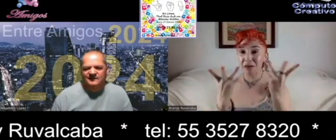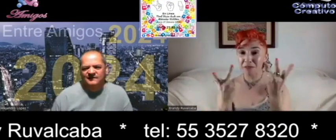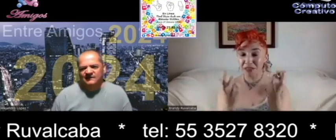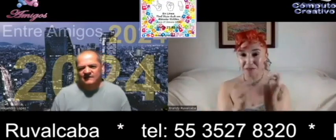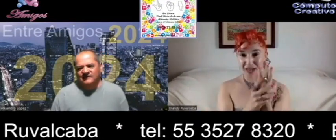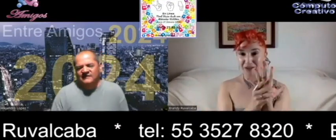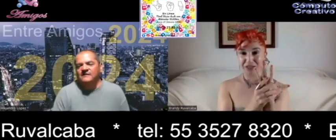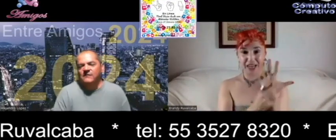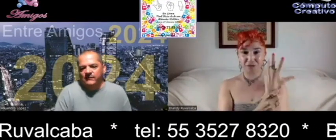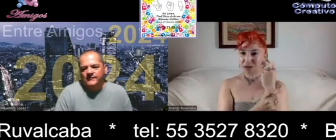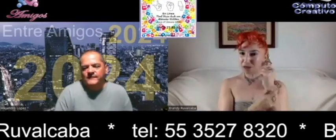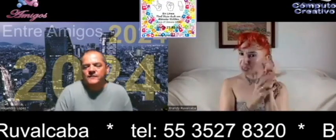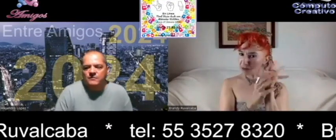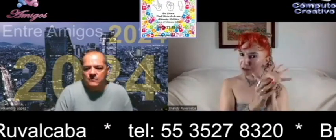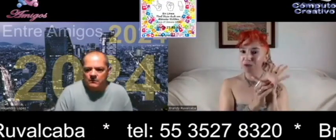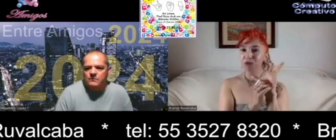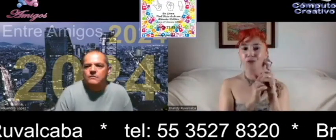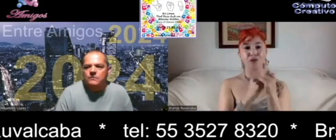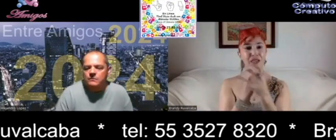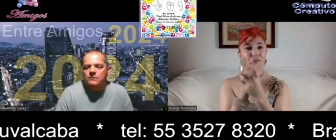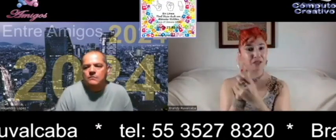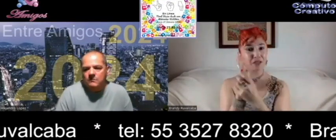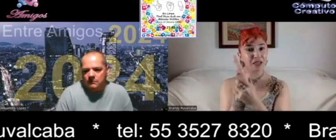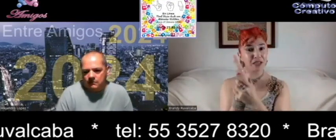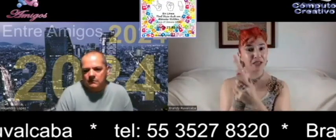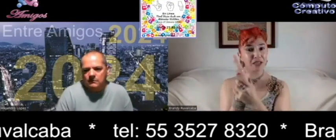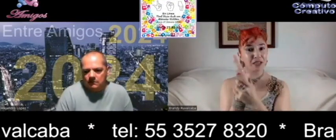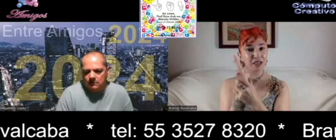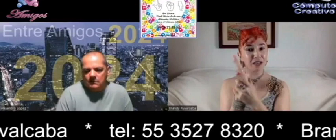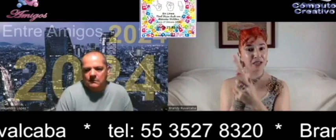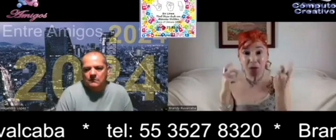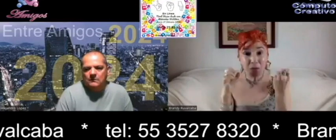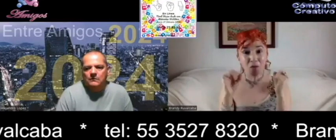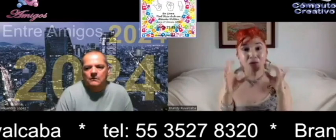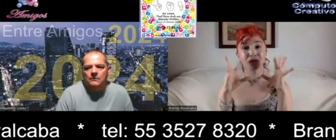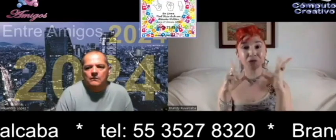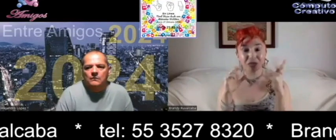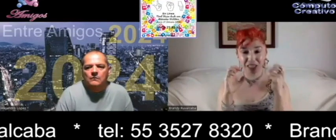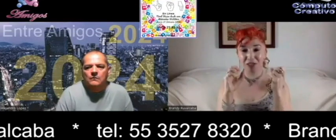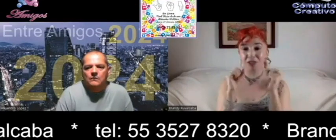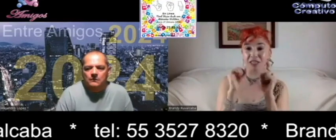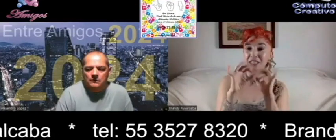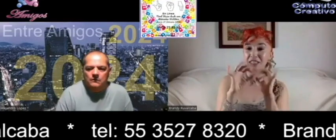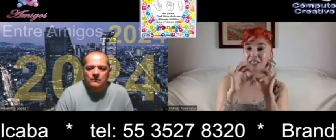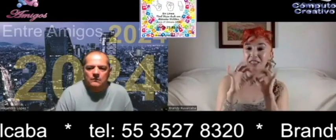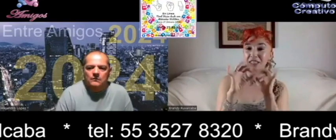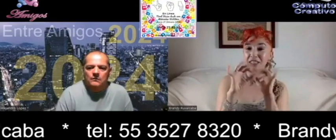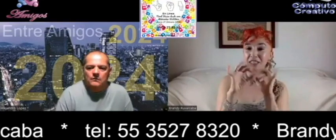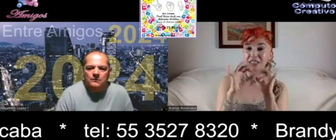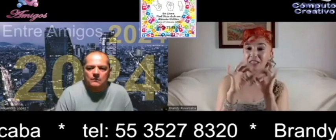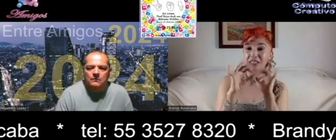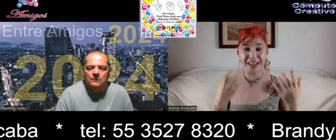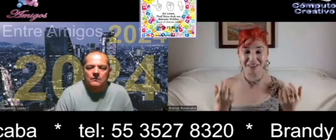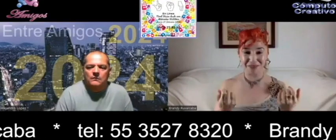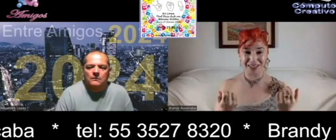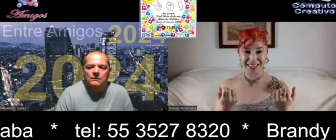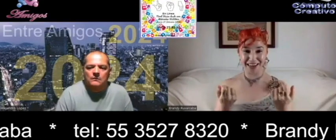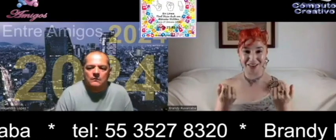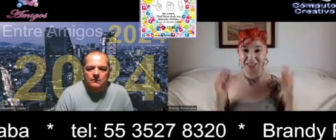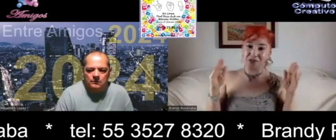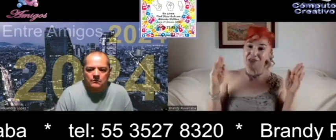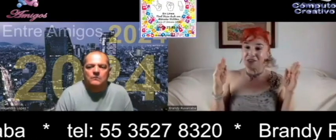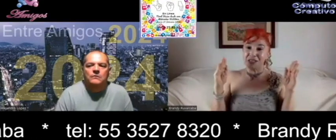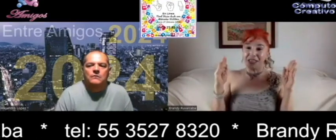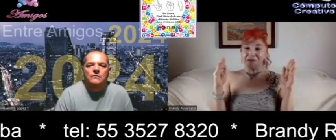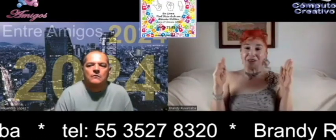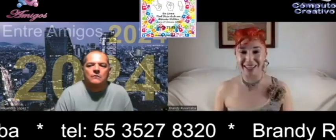usar mis manos. En las manos tenemos músculos, tenemos articulaciones, tenemos muchos huesitos que se pueden mover para